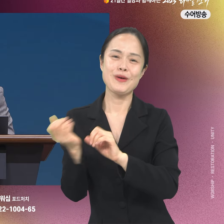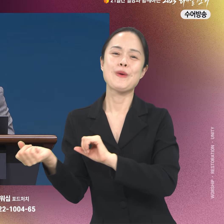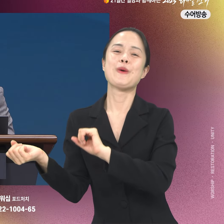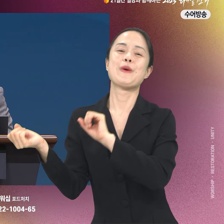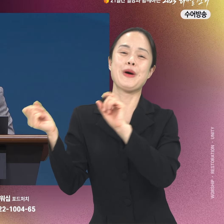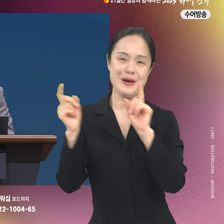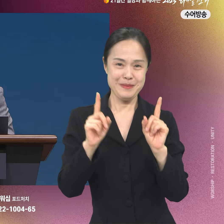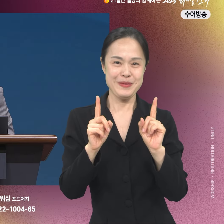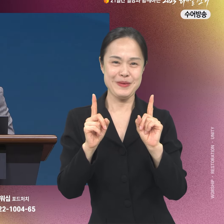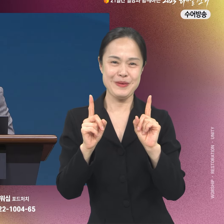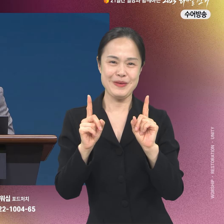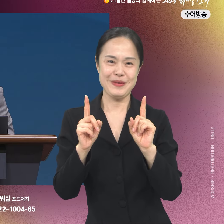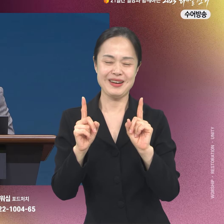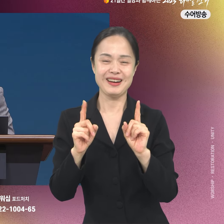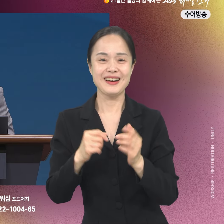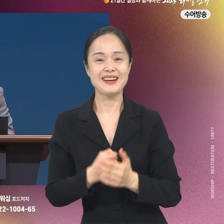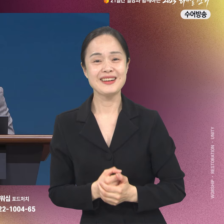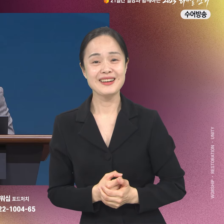주님이